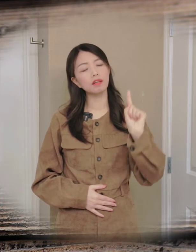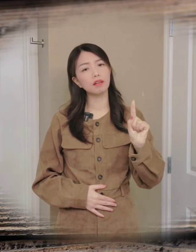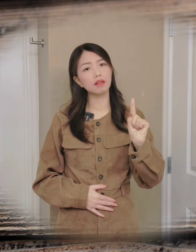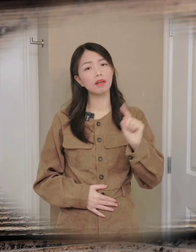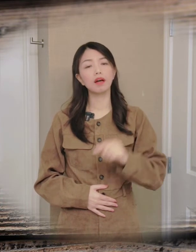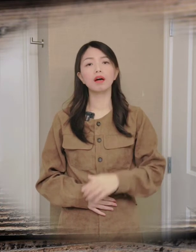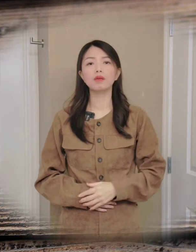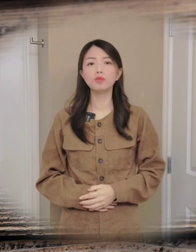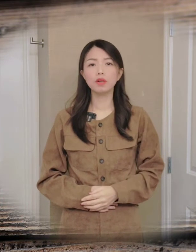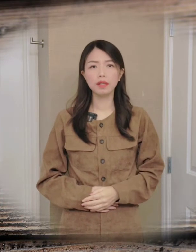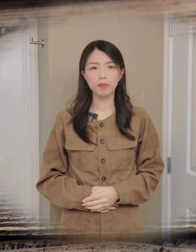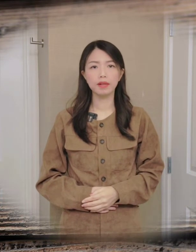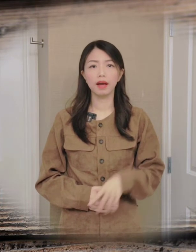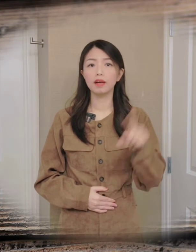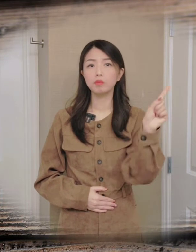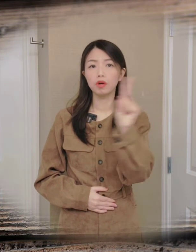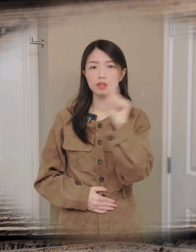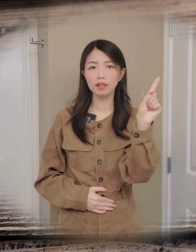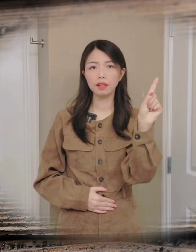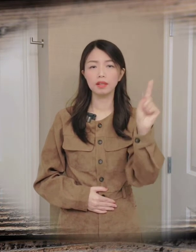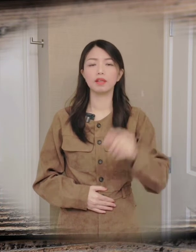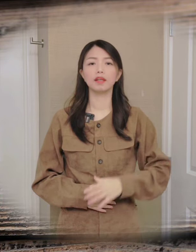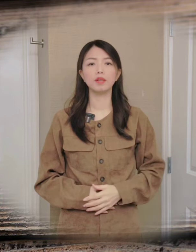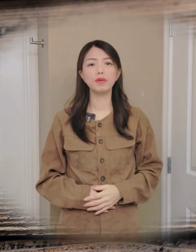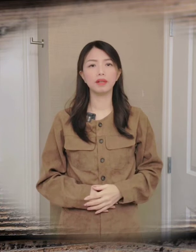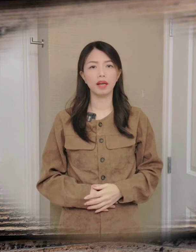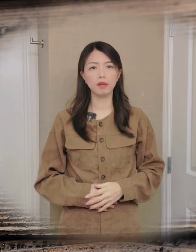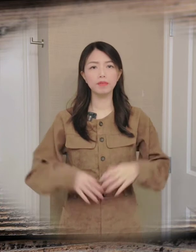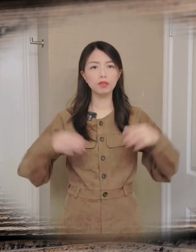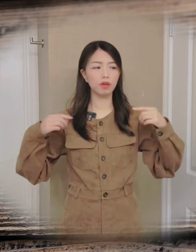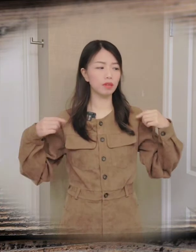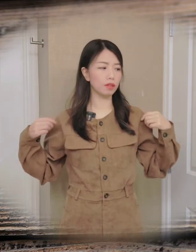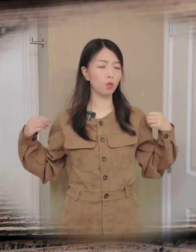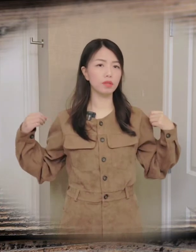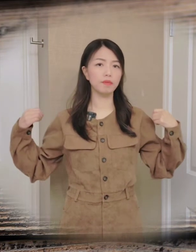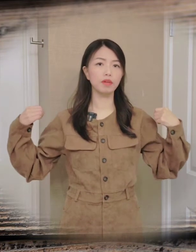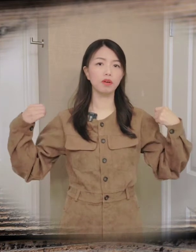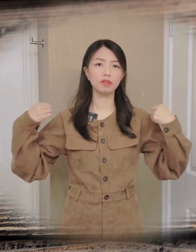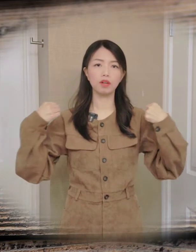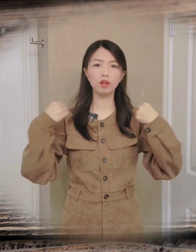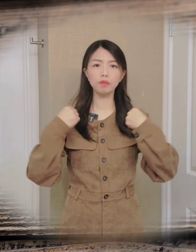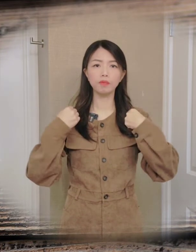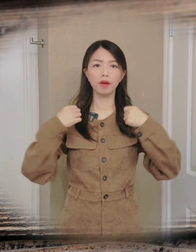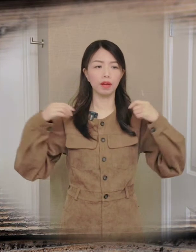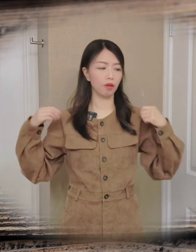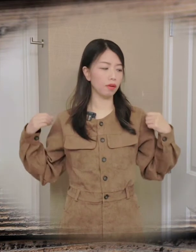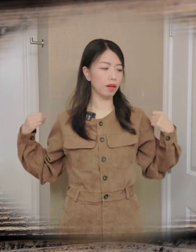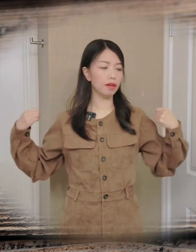먹을까? 무엇을 입을까? 무엇을 입을까? 입다 수어는 옷을 입는